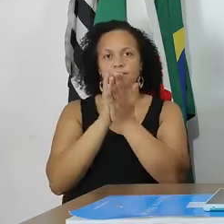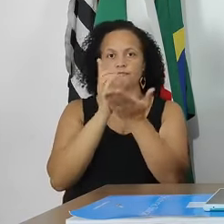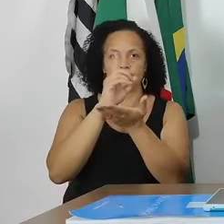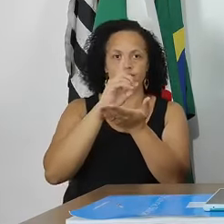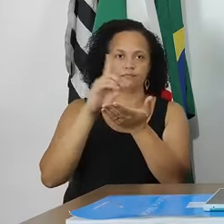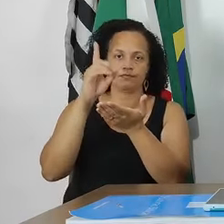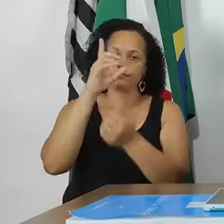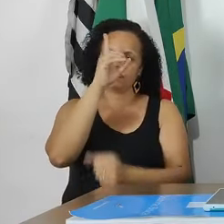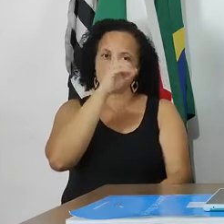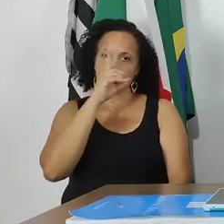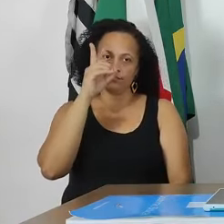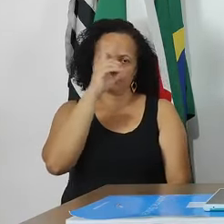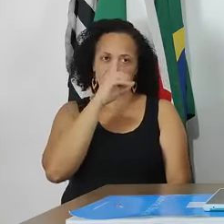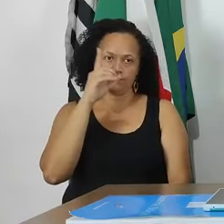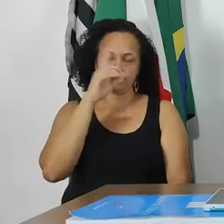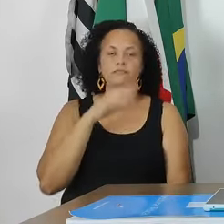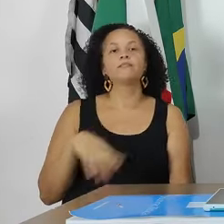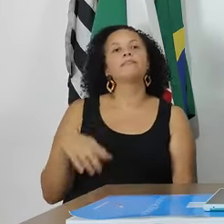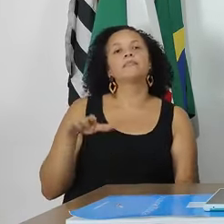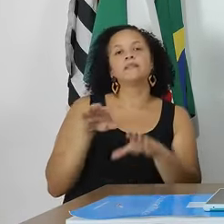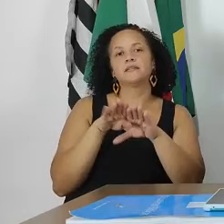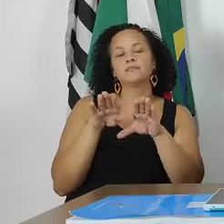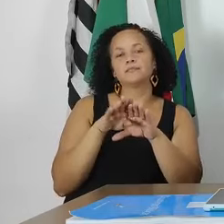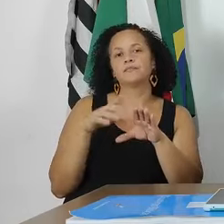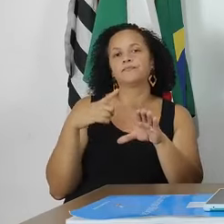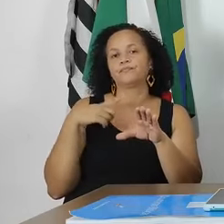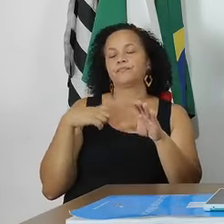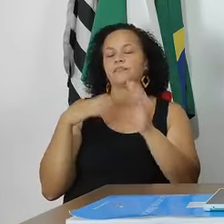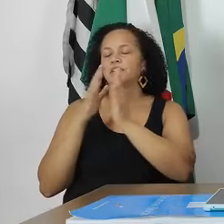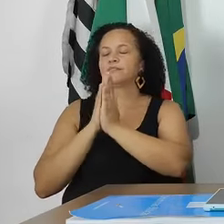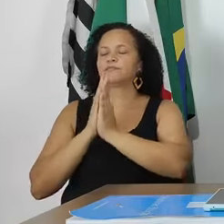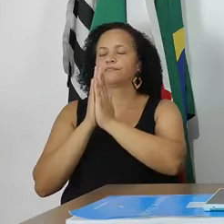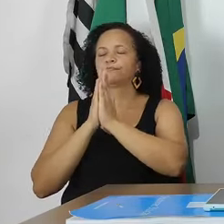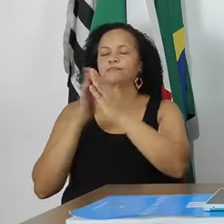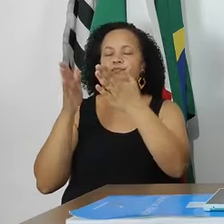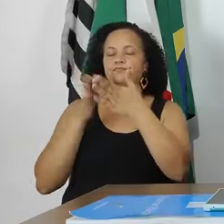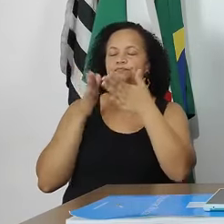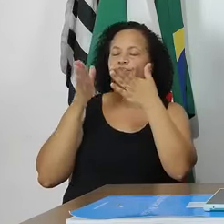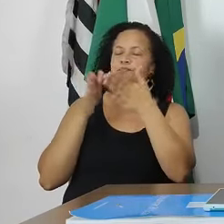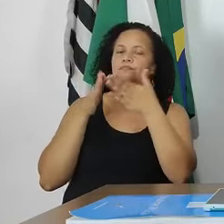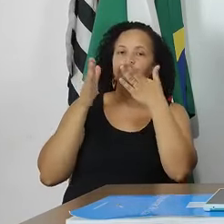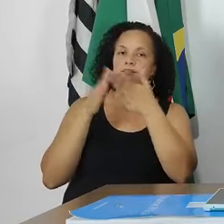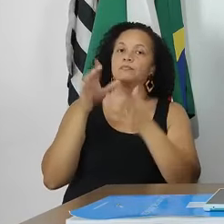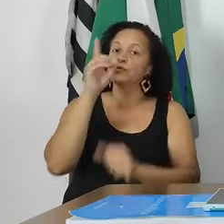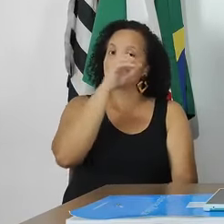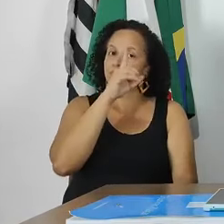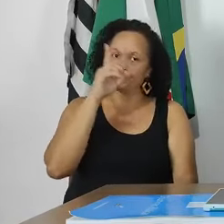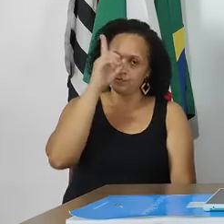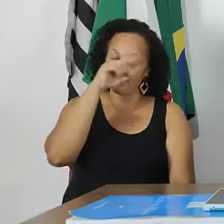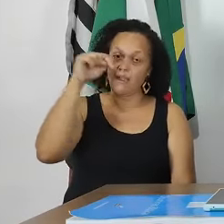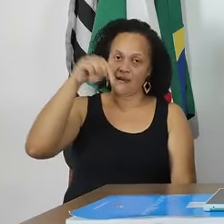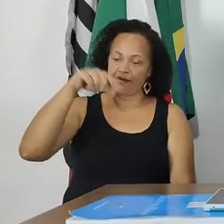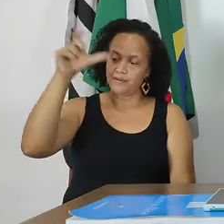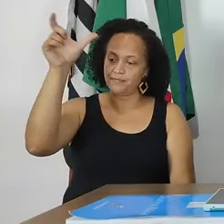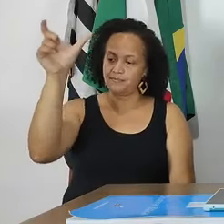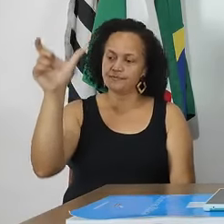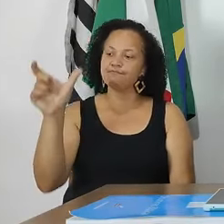a intercessão com o irmão Zé Neném e com a irmã Luzineide, todos os domingos, às 17